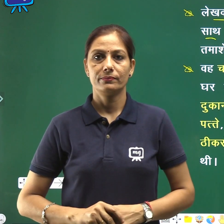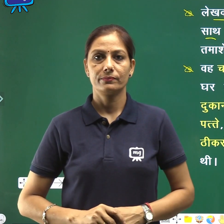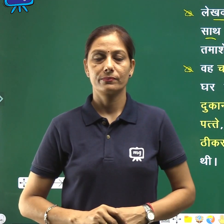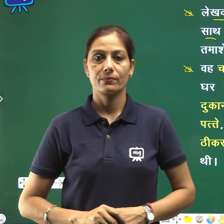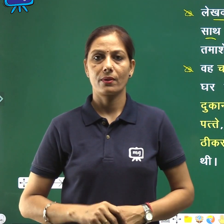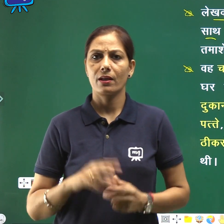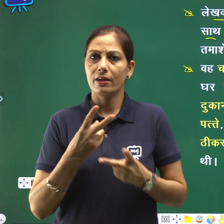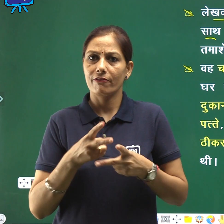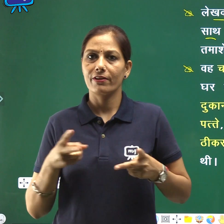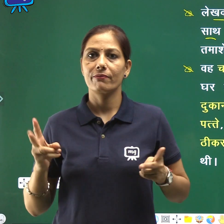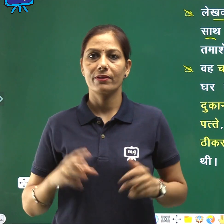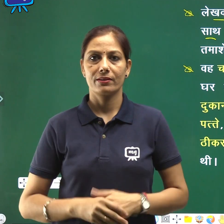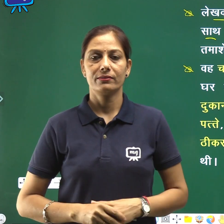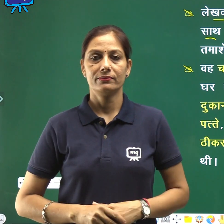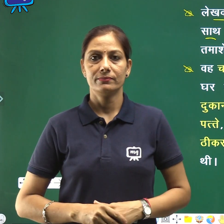तरह तरह के